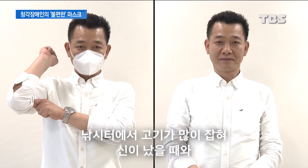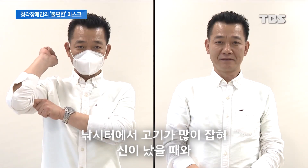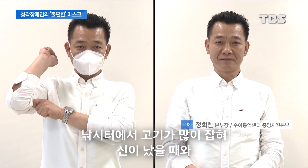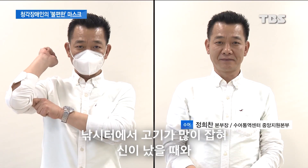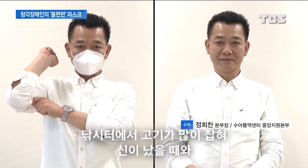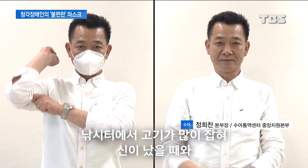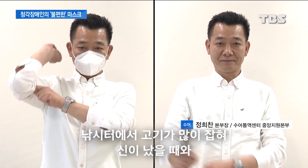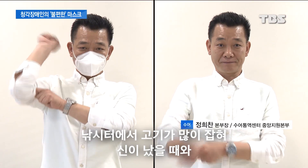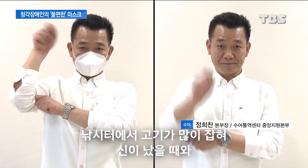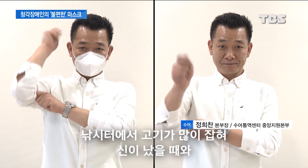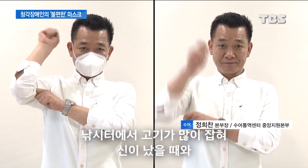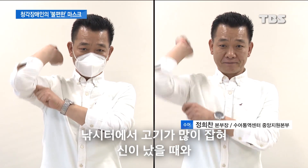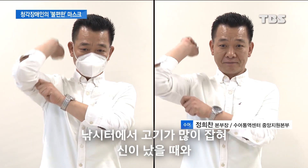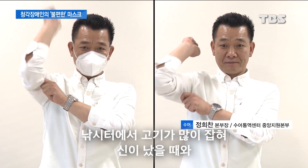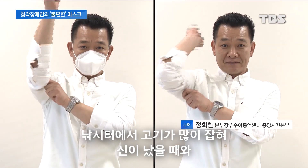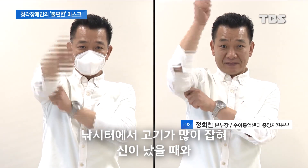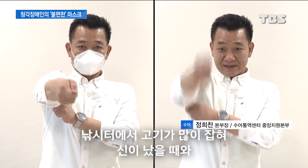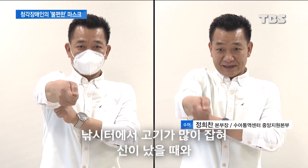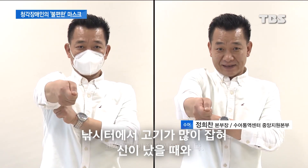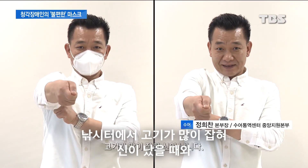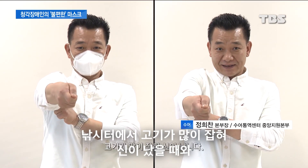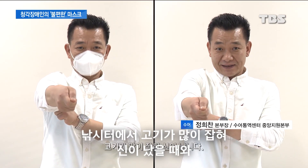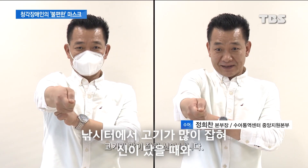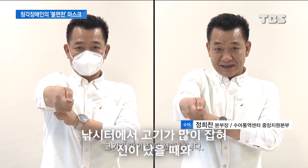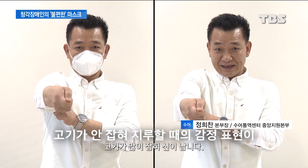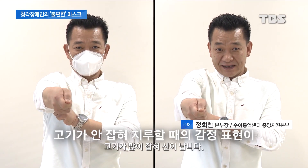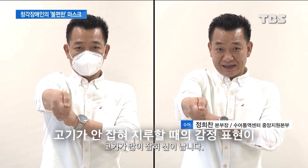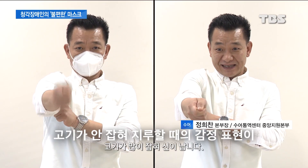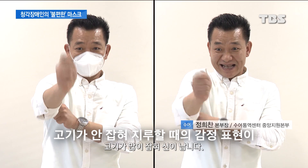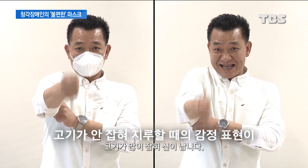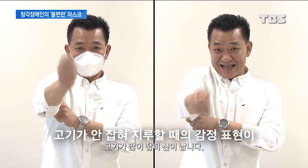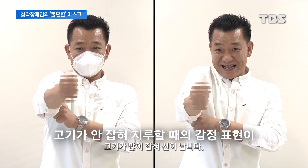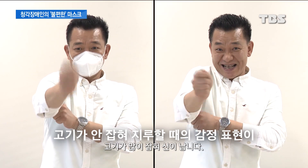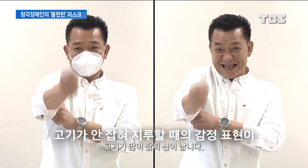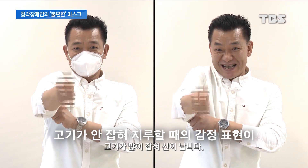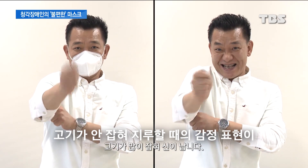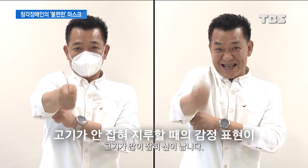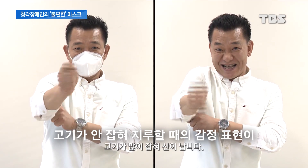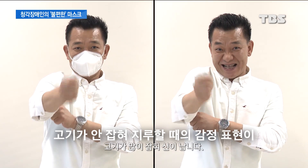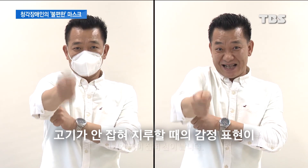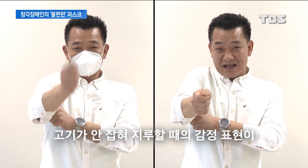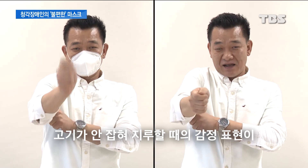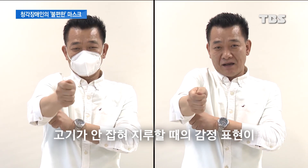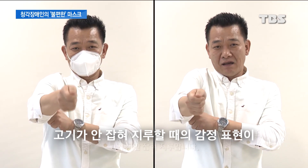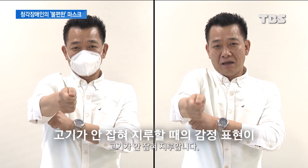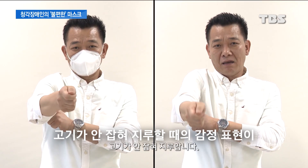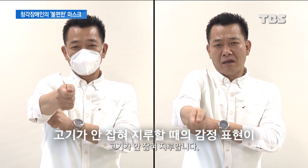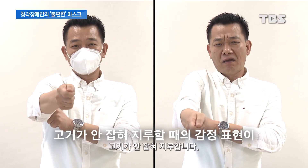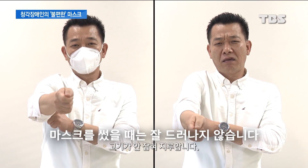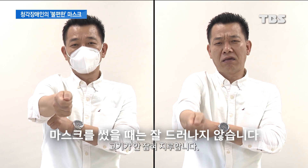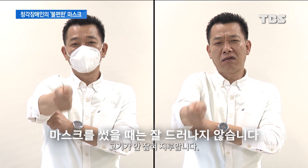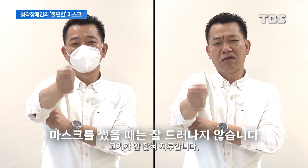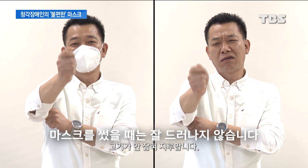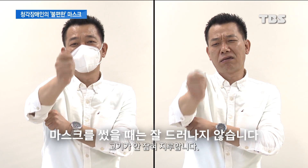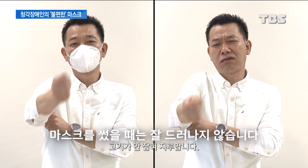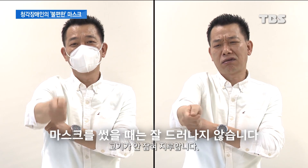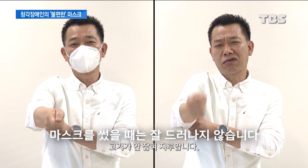낚시터에서 고기가 많이 잡혀 신이 났을 때와 고기가 안 잡혀 지루할 때의 감정 표현이 마스크를 썼을 때는